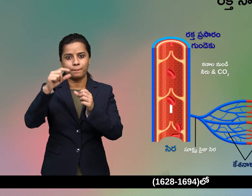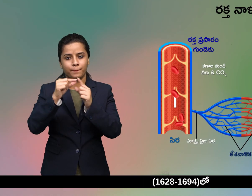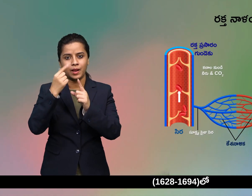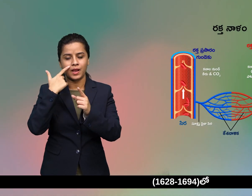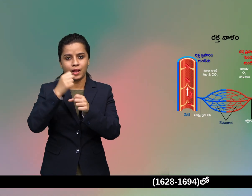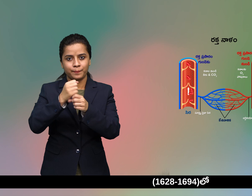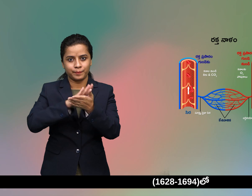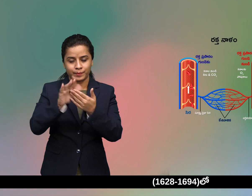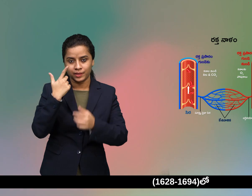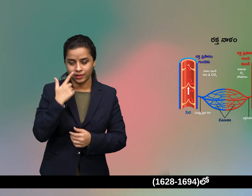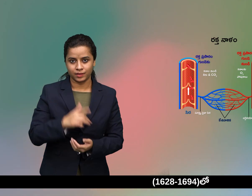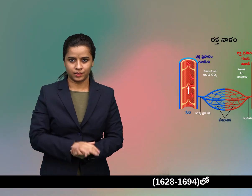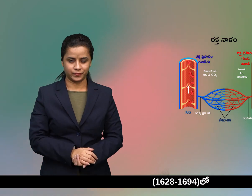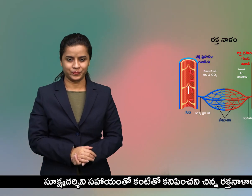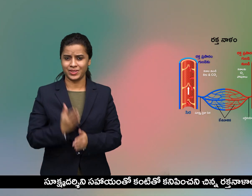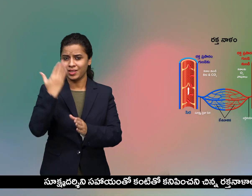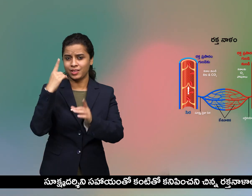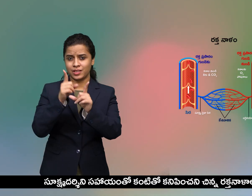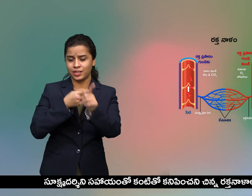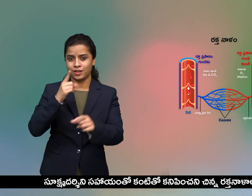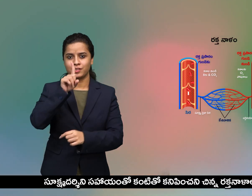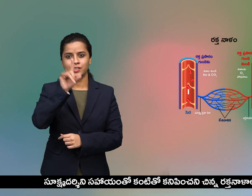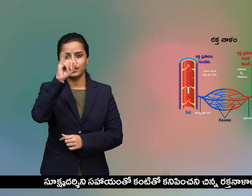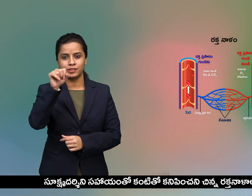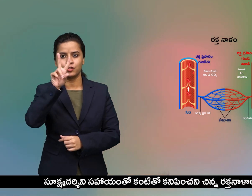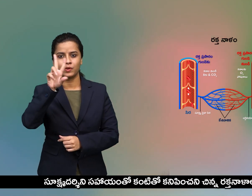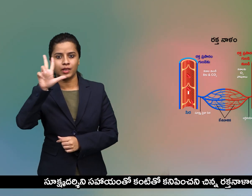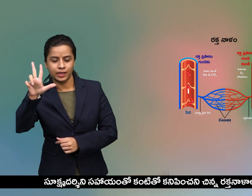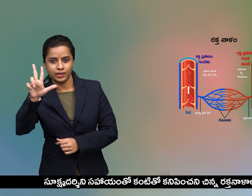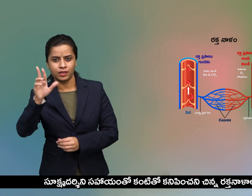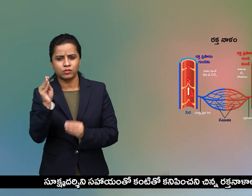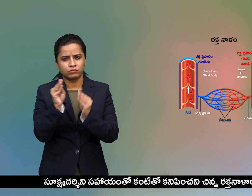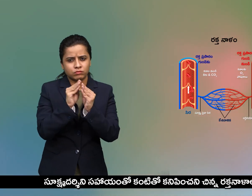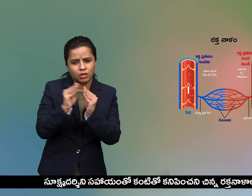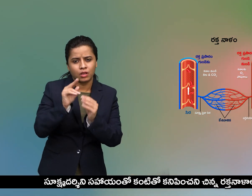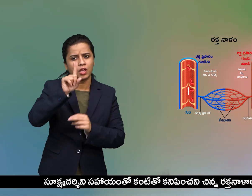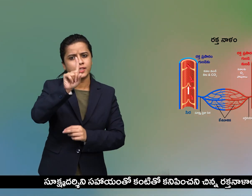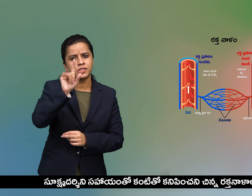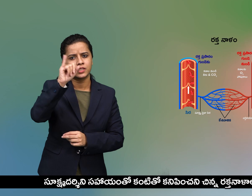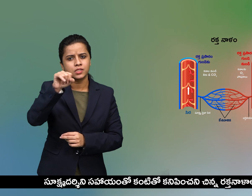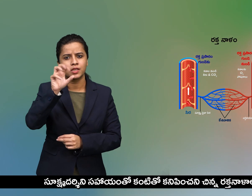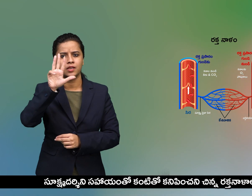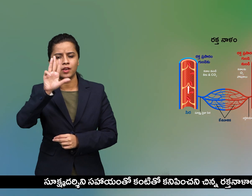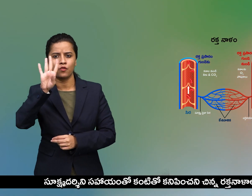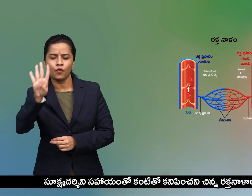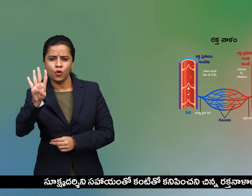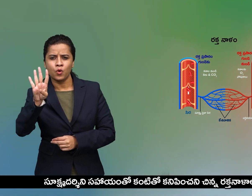1628 1694లో సూక్ష్మదర్శిని సహాయంతో కంటితో కనిపించని చిన్న